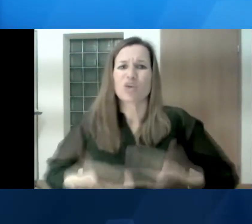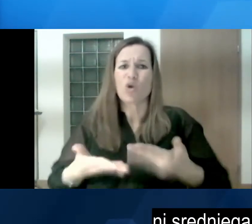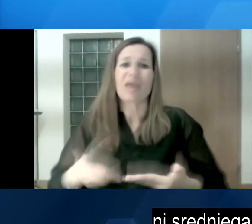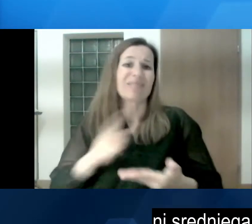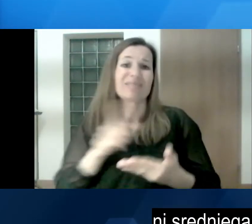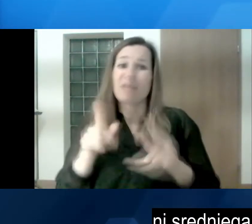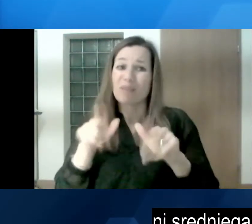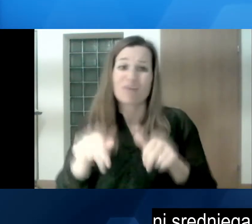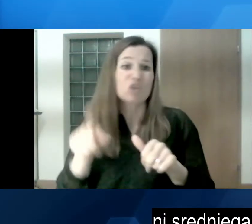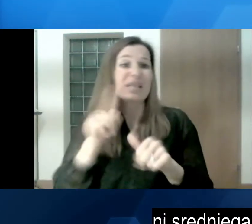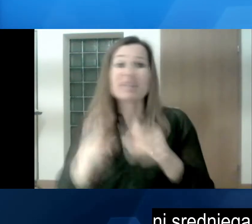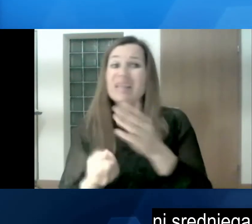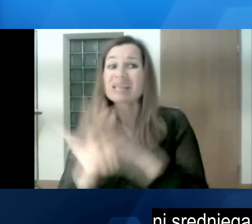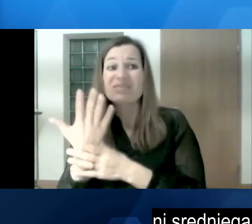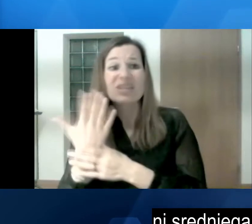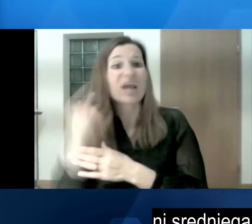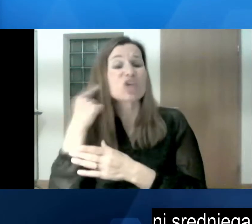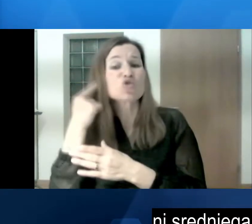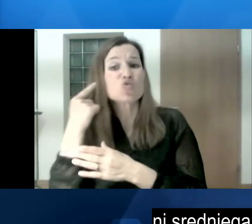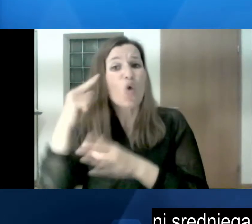sluhovoda, ni srednjega ušesa,